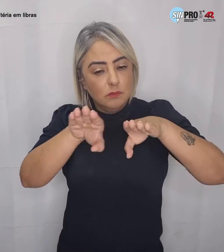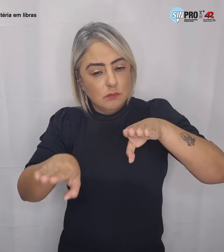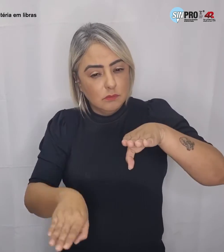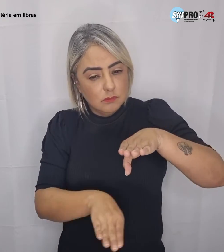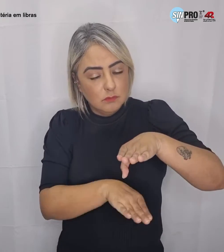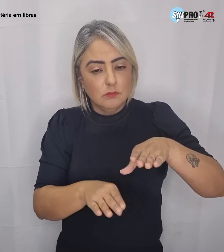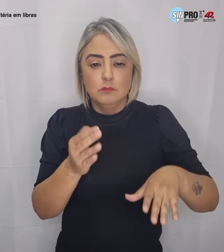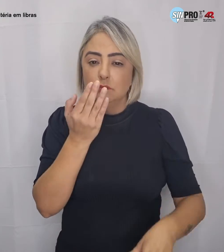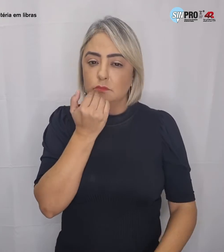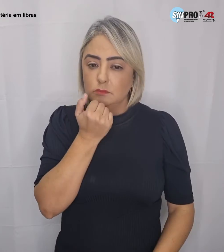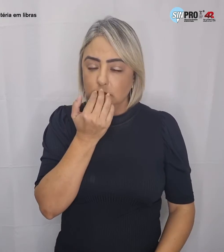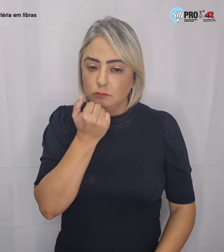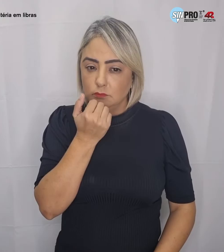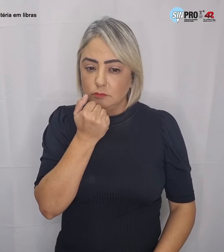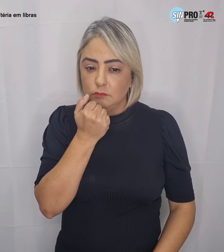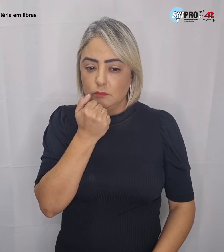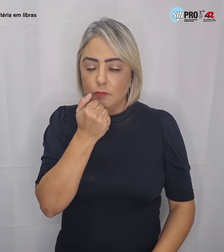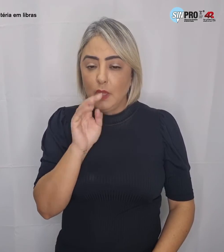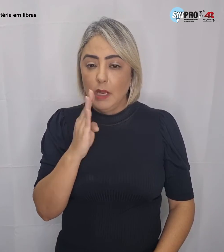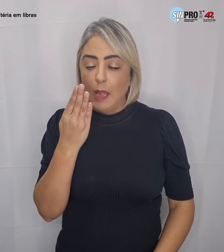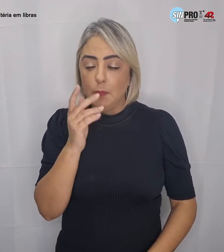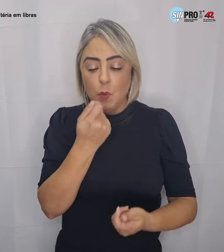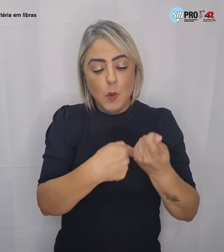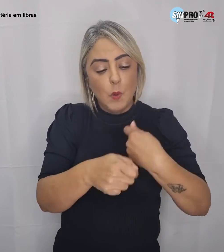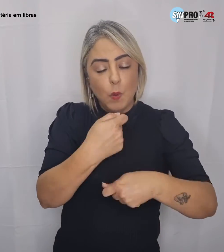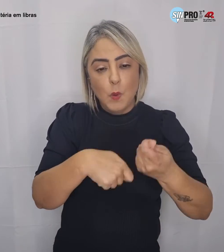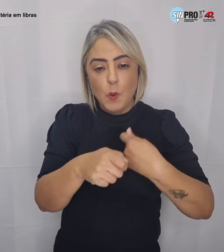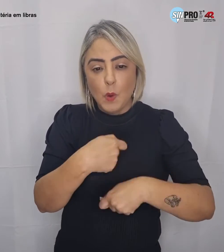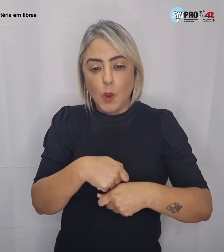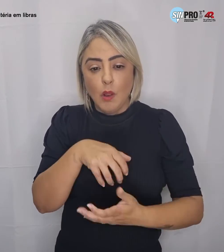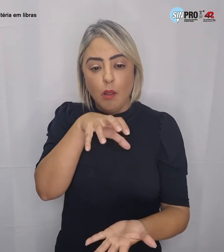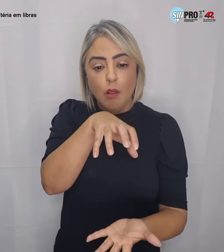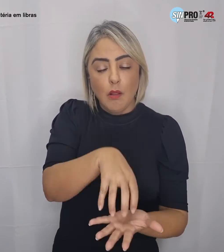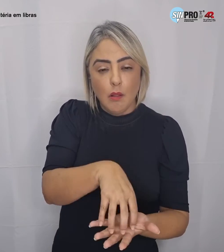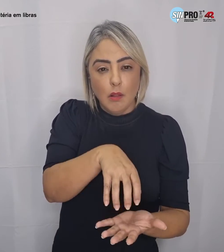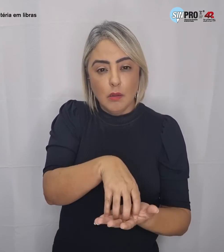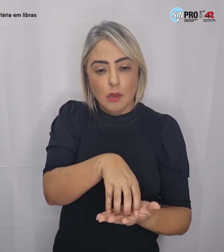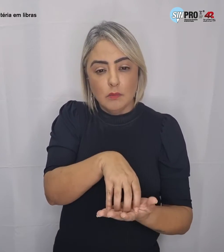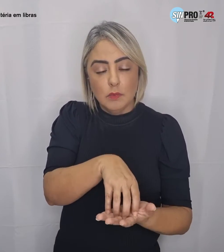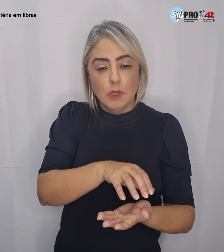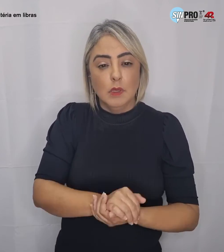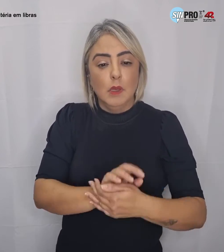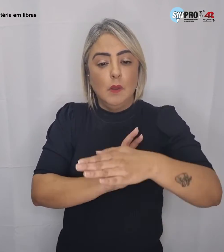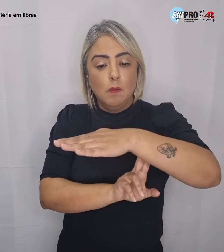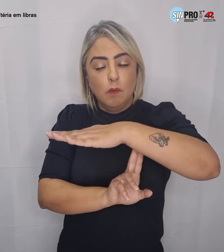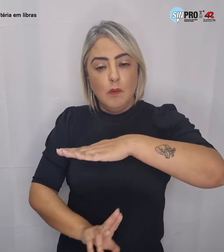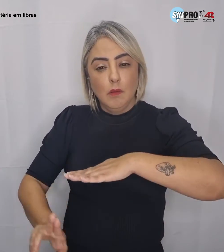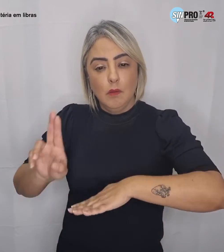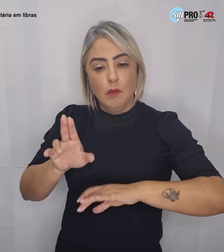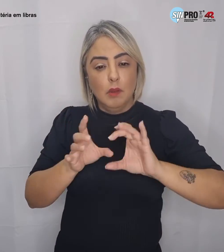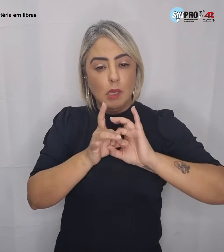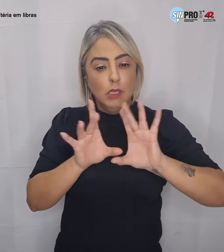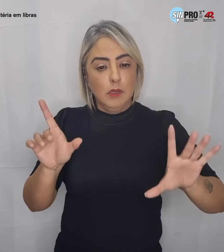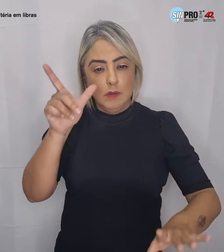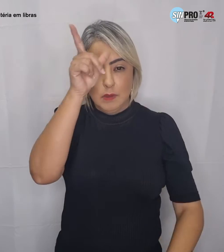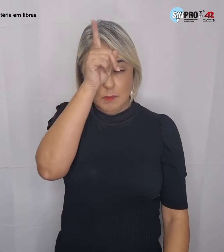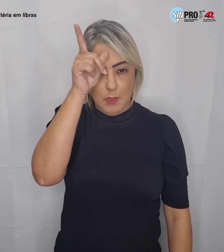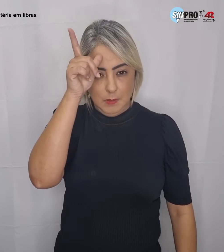Desigualdades Alimentares na Bioeconomia com sede na Universidade Livre de Berlim.